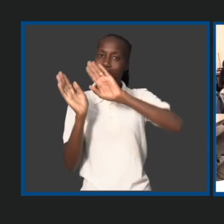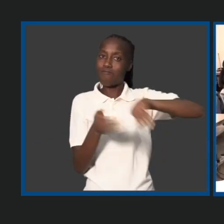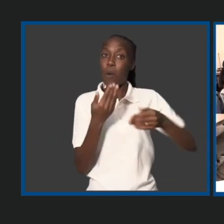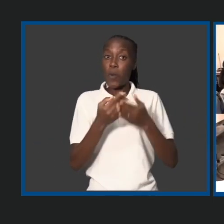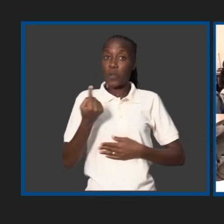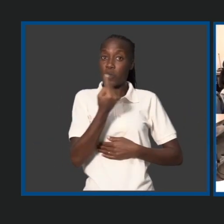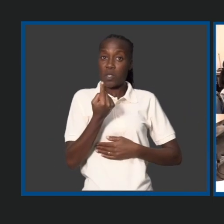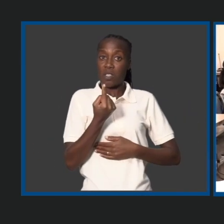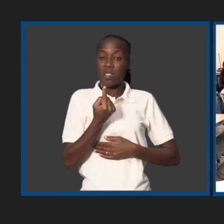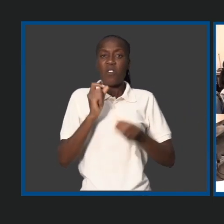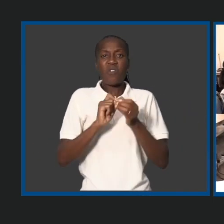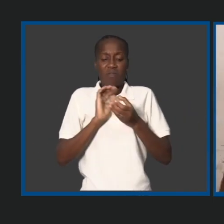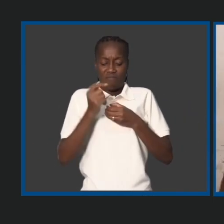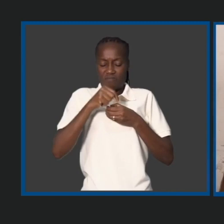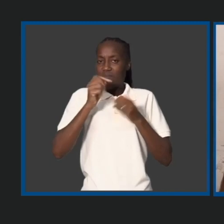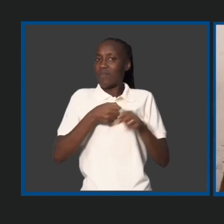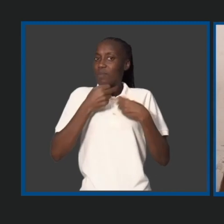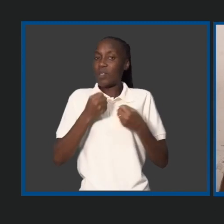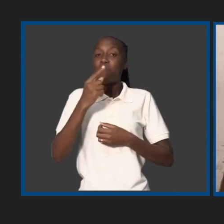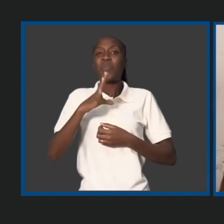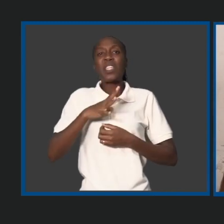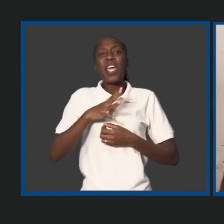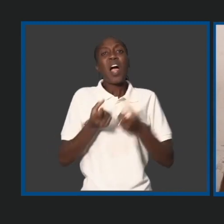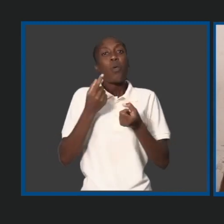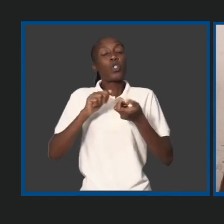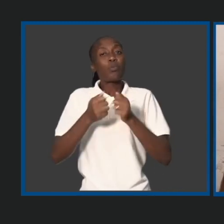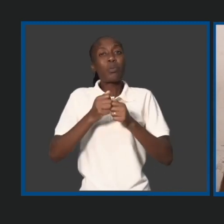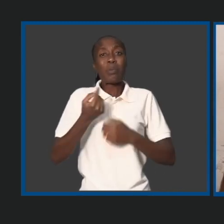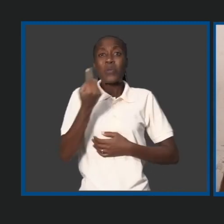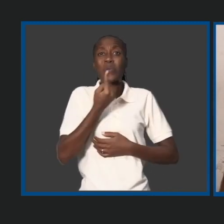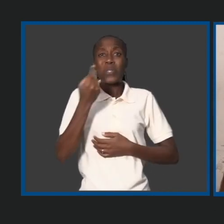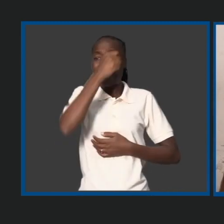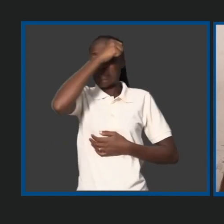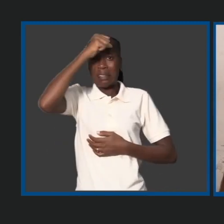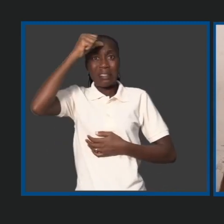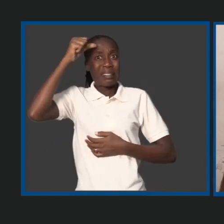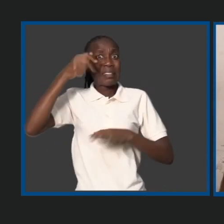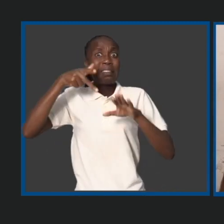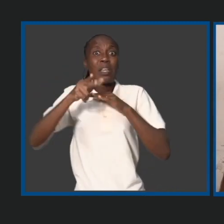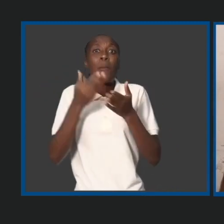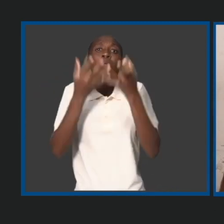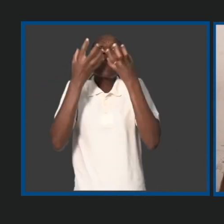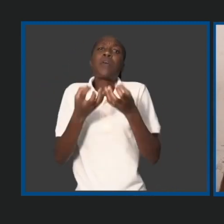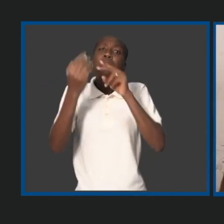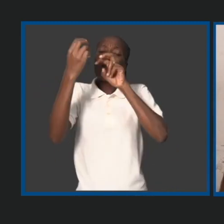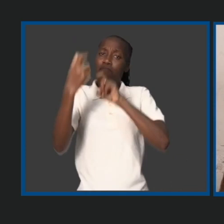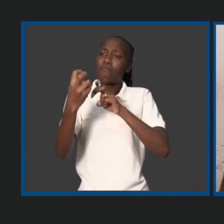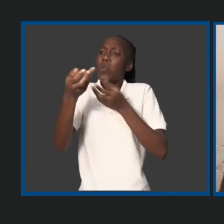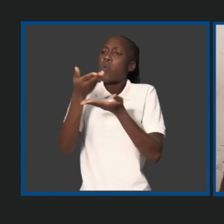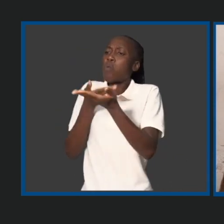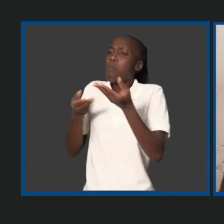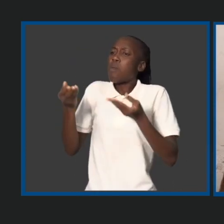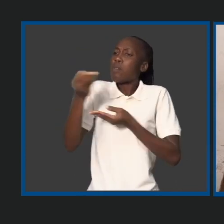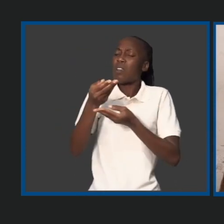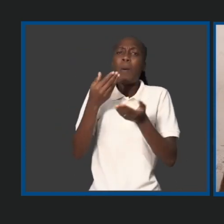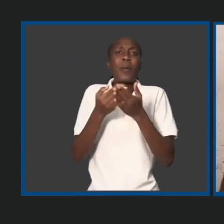isolada. Porque há certos problemas que, muitas vezes, são difíceis de resolver, porque não tenho com quem partilhar. O